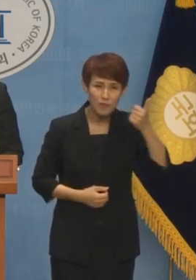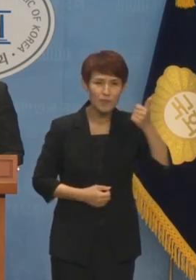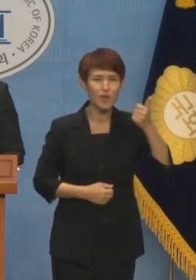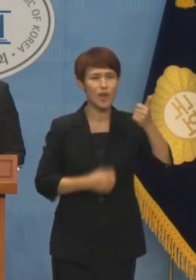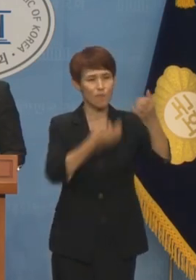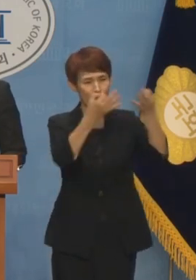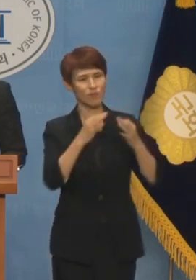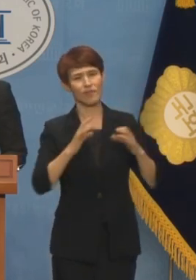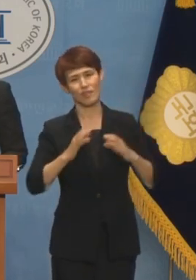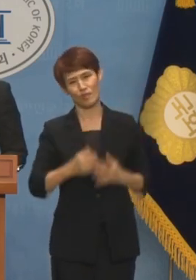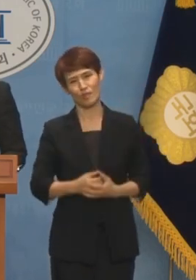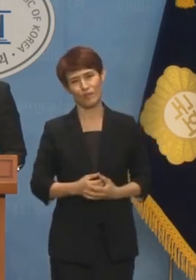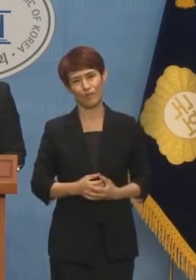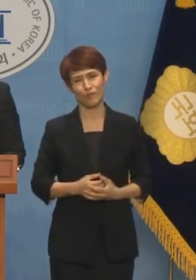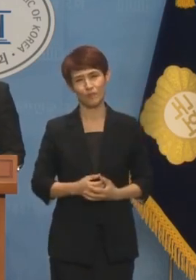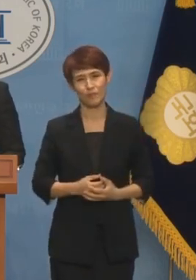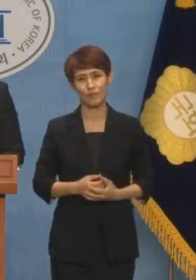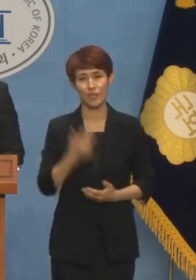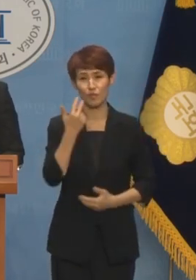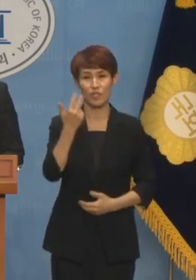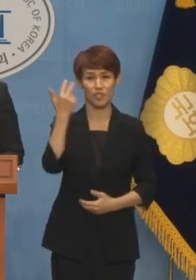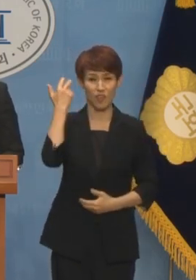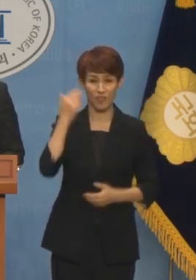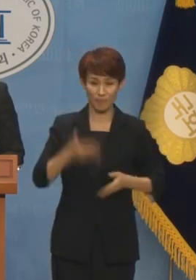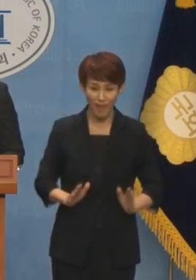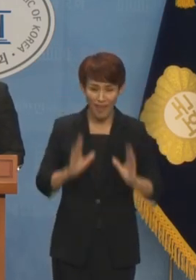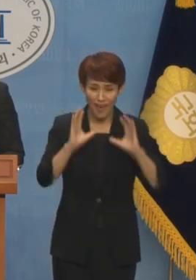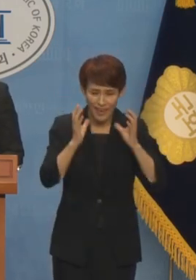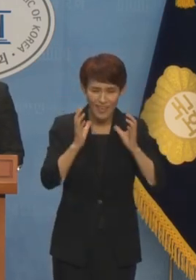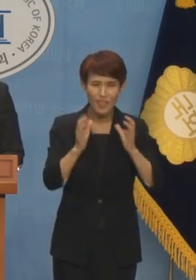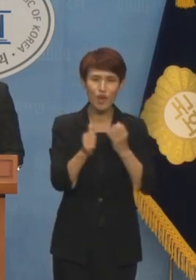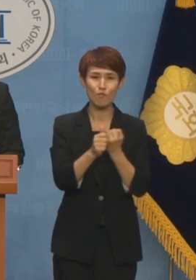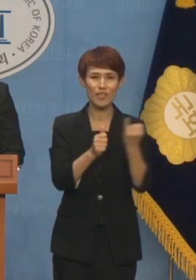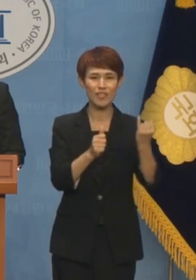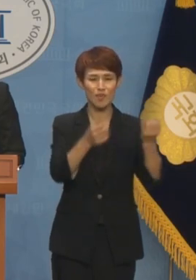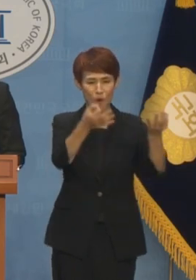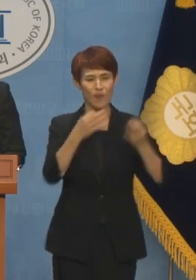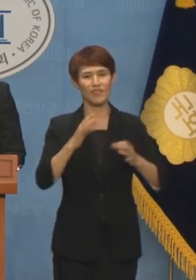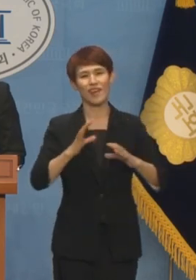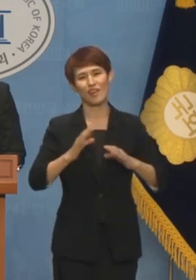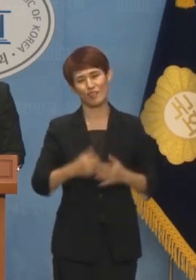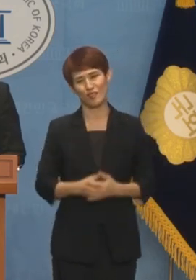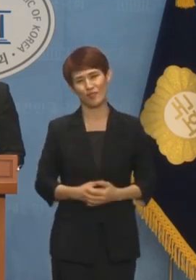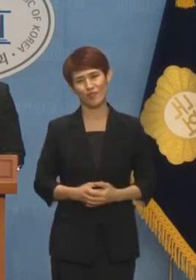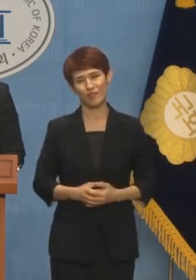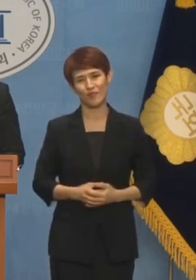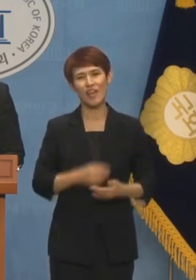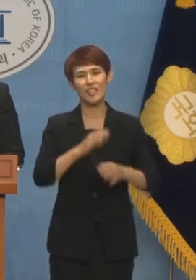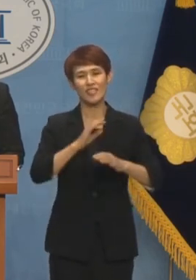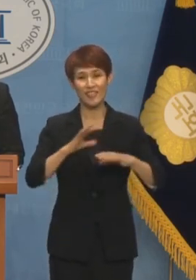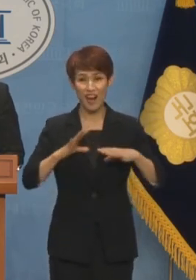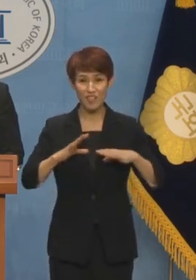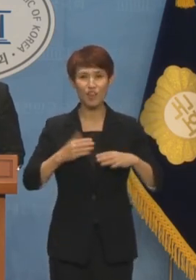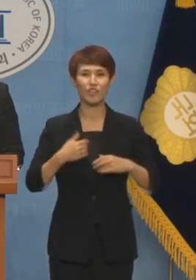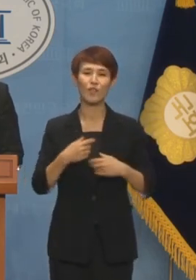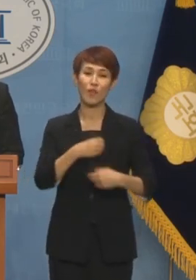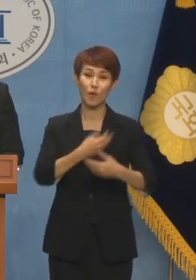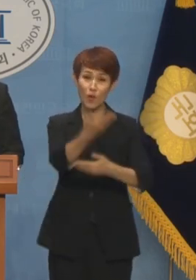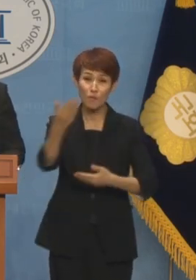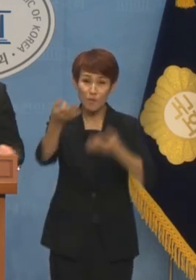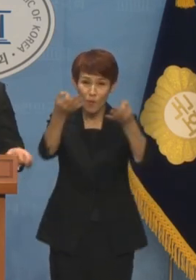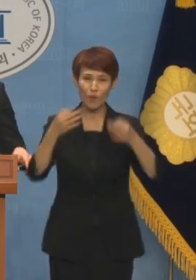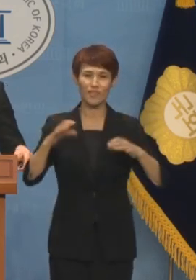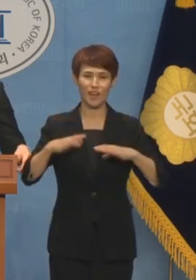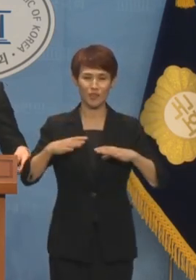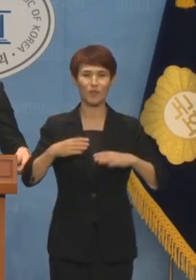않은, 무엇보다 일주일 전 태어난 제 아이와 아내에게 부끄럽지 않은, 그리고 당원 여러분들께 부끄럽지 않은 그런 당대표가